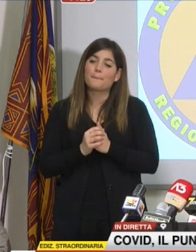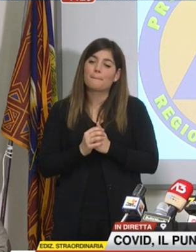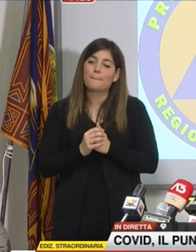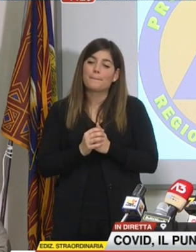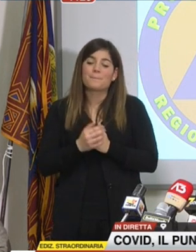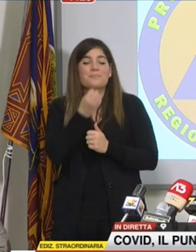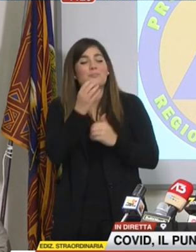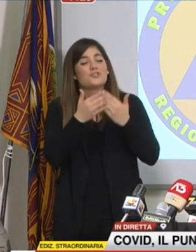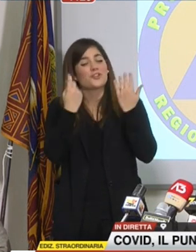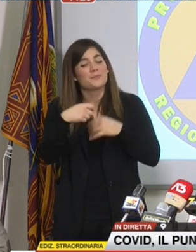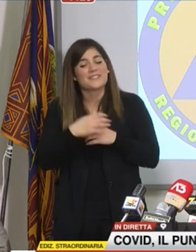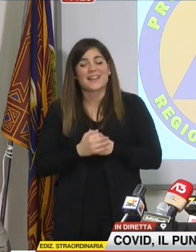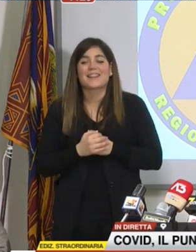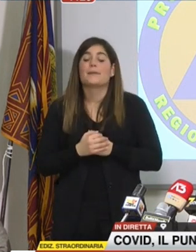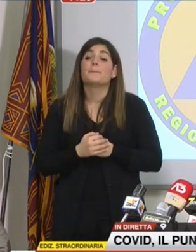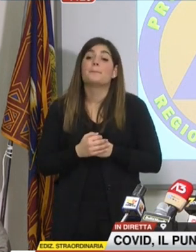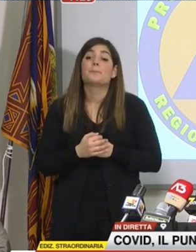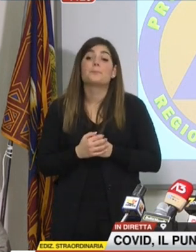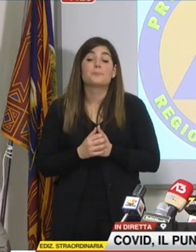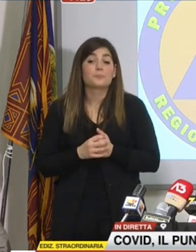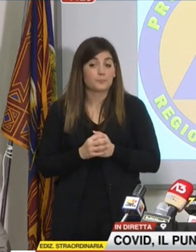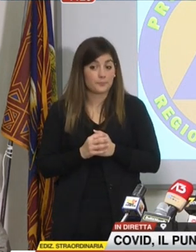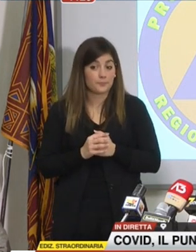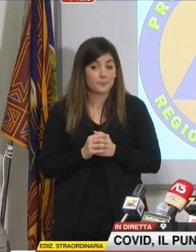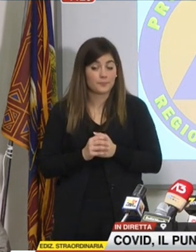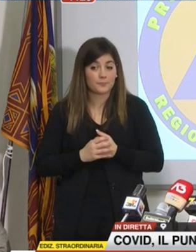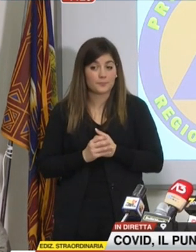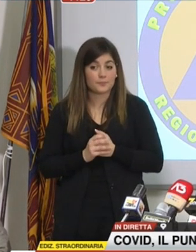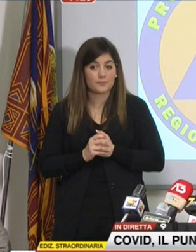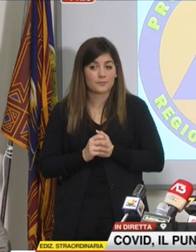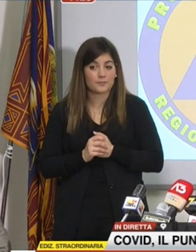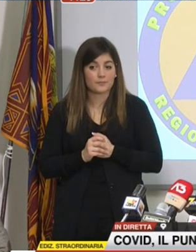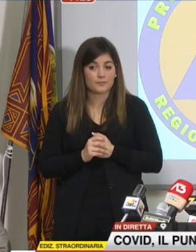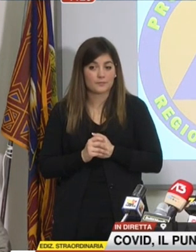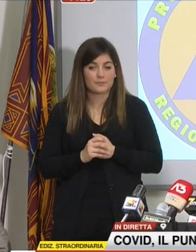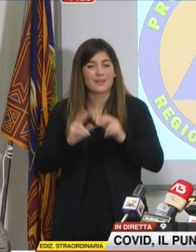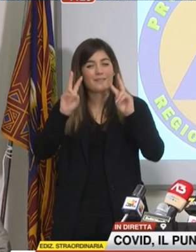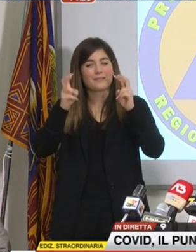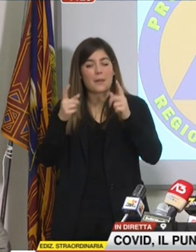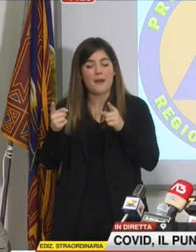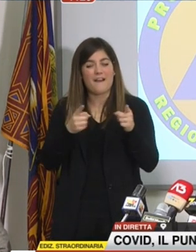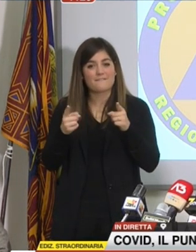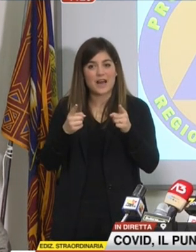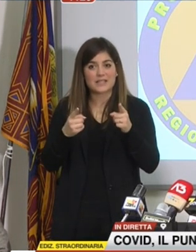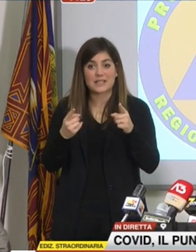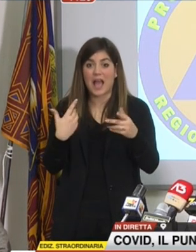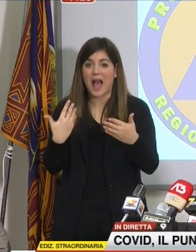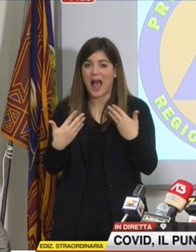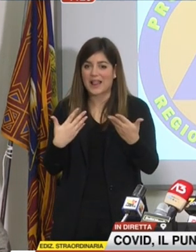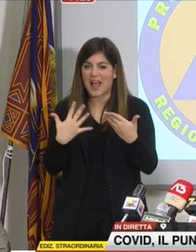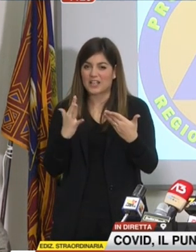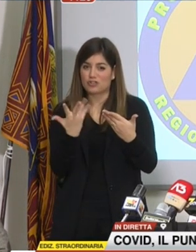Buongiorno Presidente. Ciao. Per quanto riguarda la fase di allerta 5, quindi parliamo di